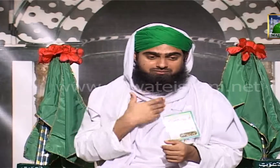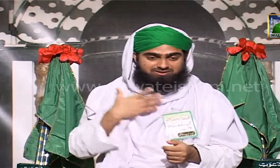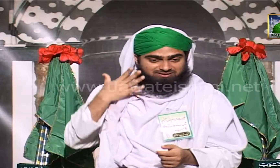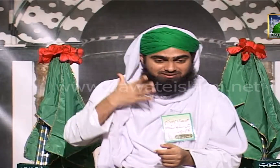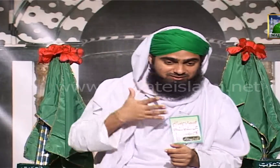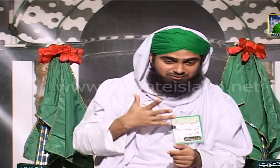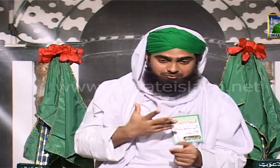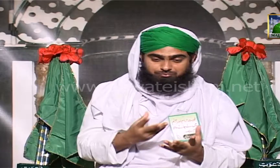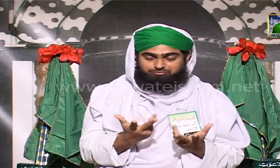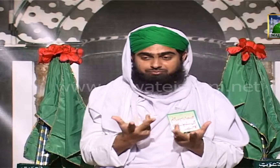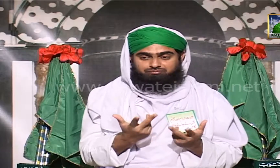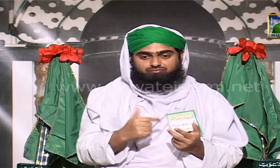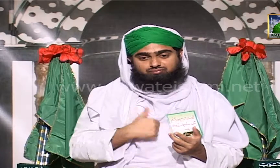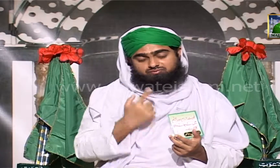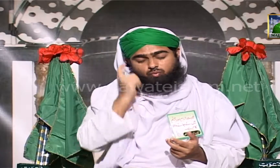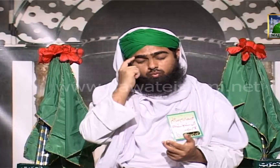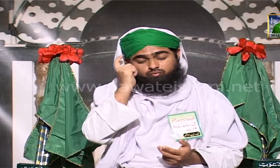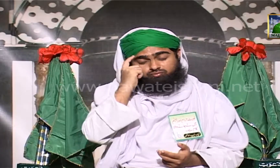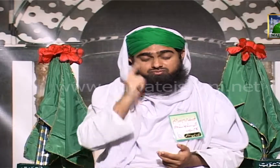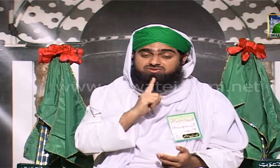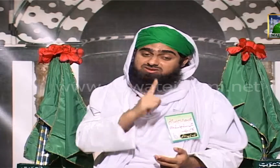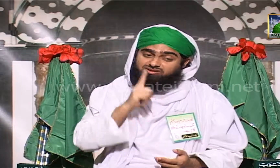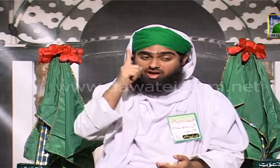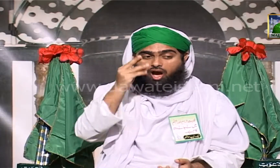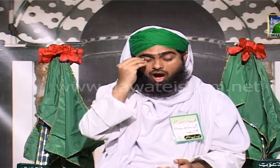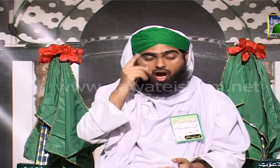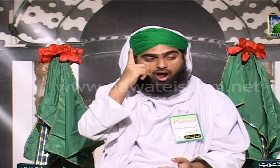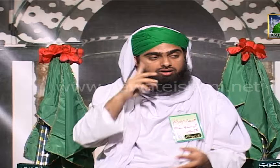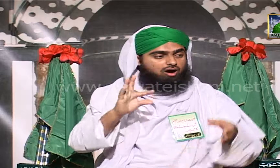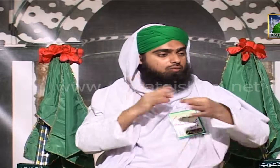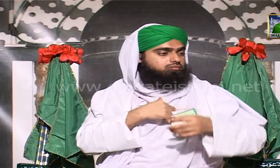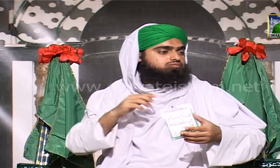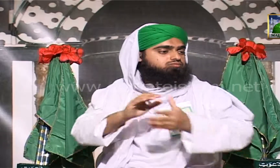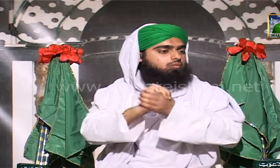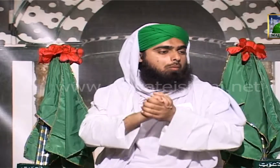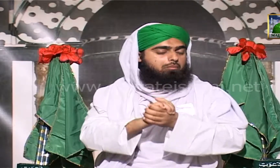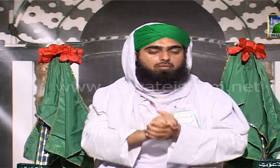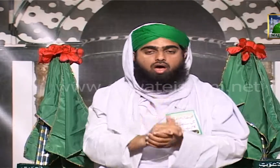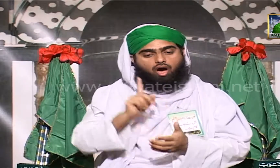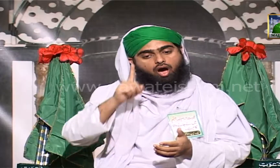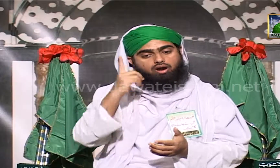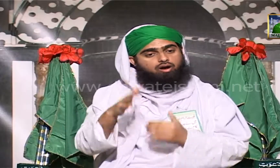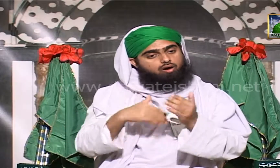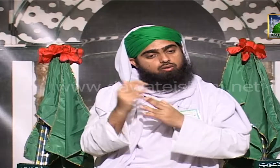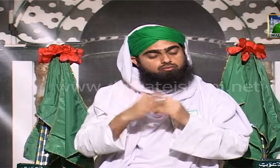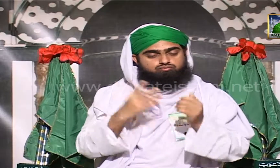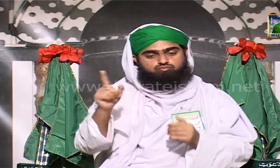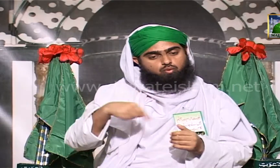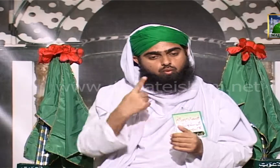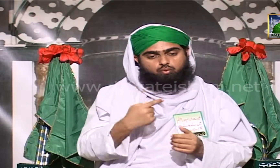ہوا، مگر میں نے کہا خدا کی قسم میں اپنا عہد نہیں توڑوں گا کہ یہ رکھ کر کیوں چلا گیا، مجھے اس نے کھلایا کیوں نہیں،